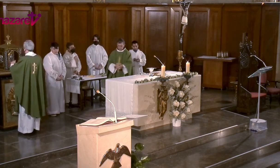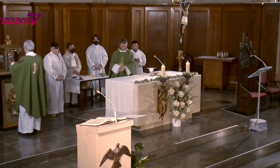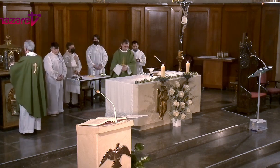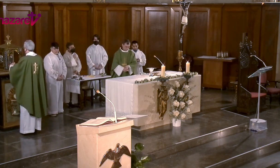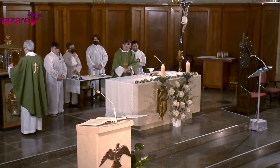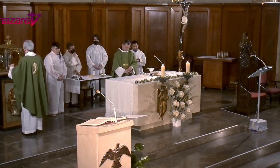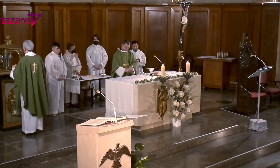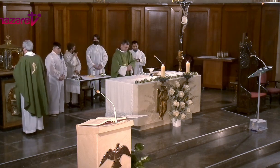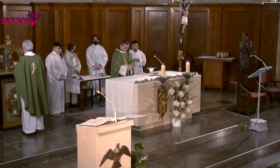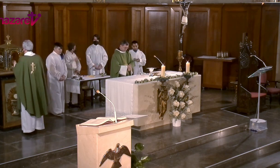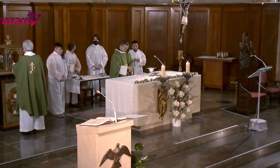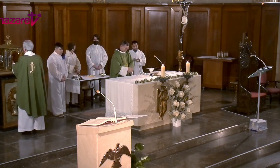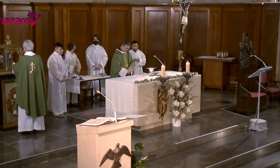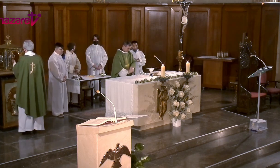Estas formas